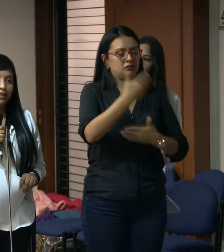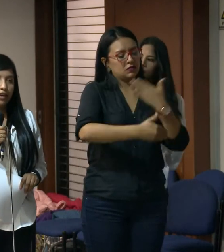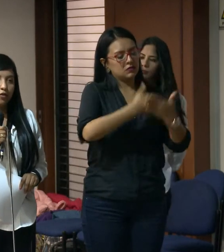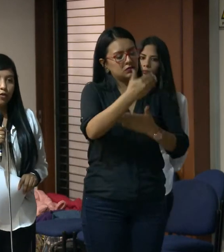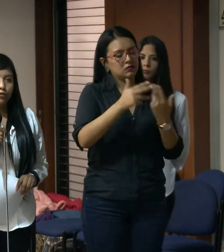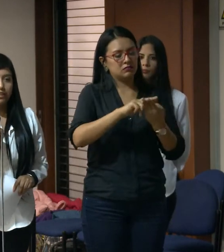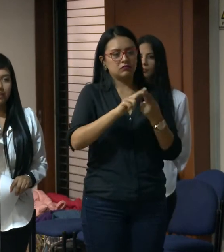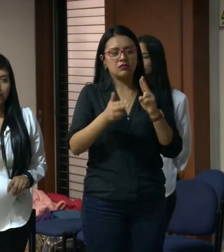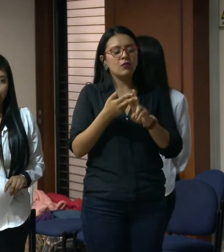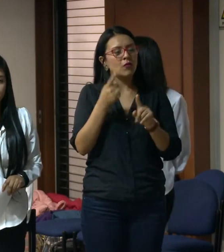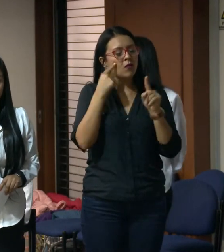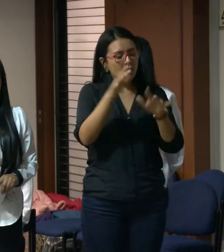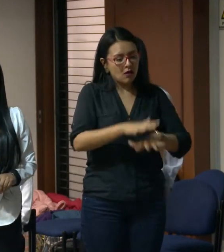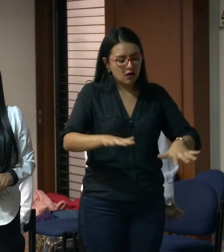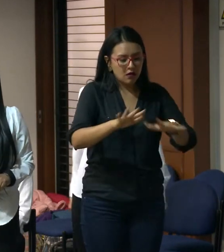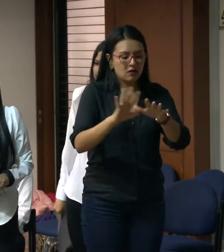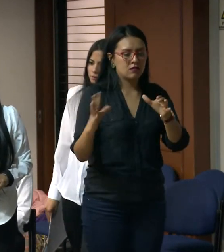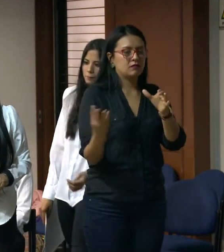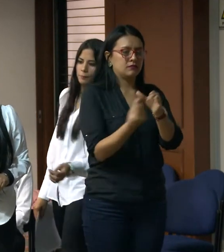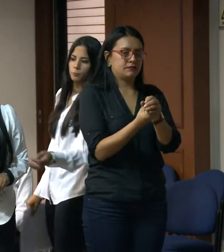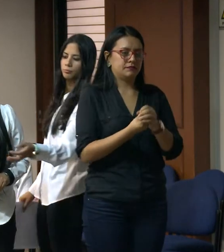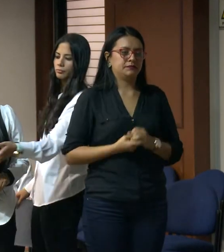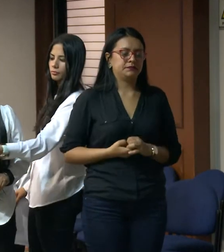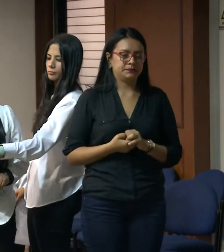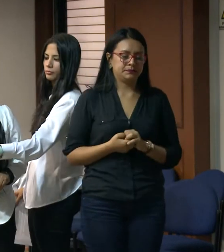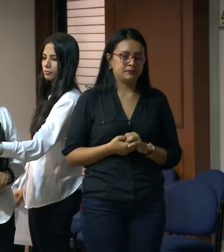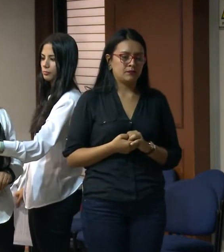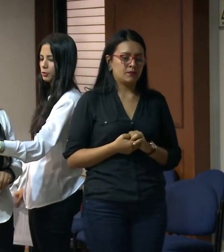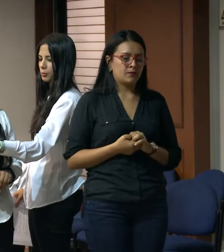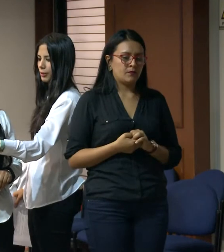del planetario como un escenario inclusivo.